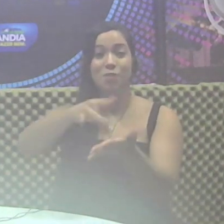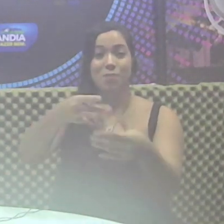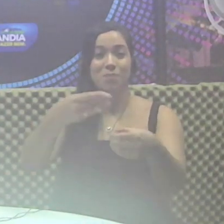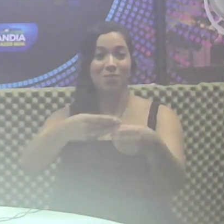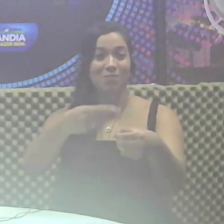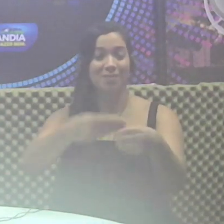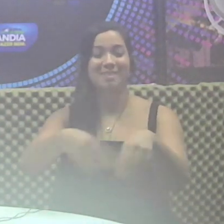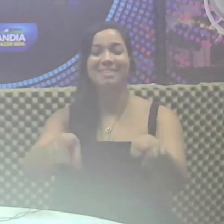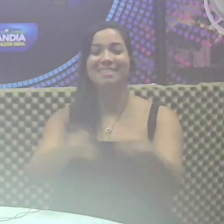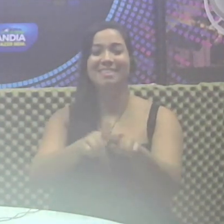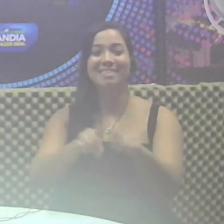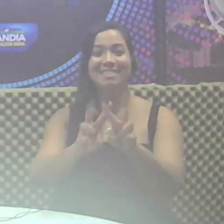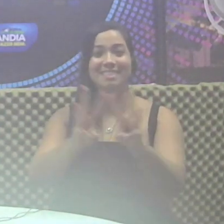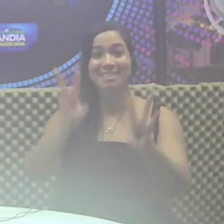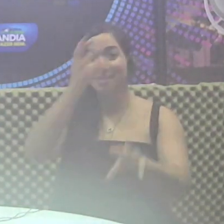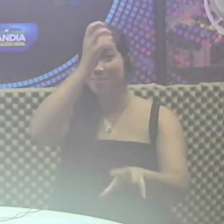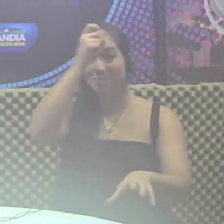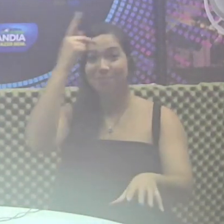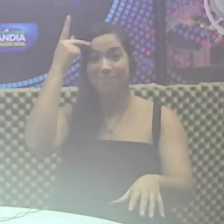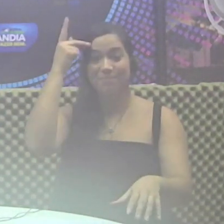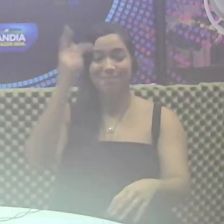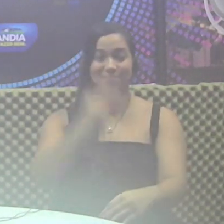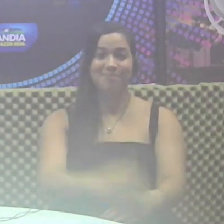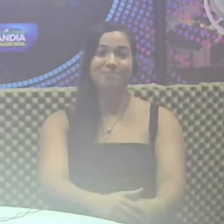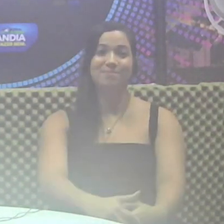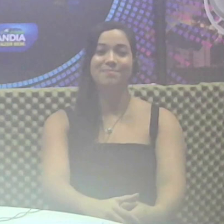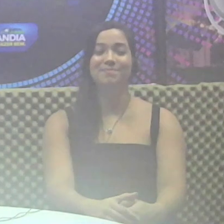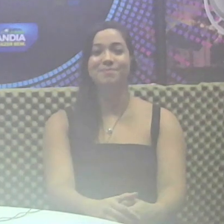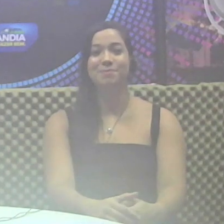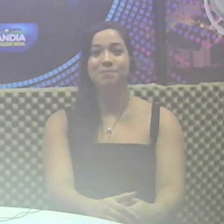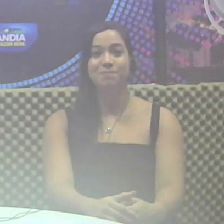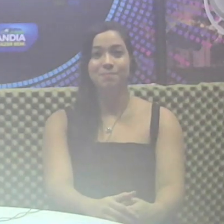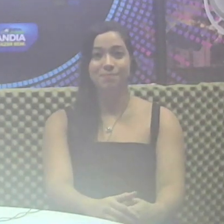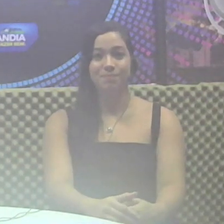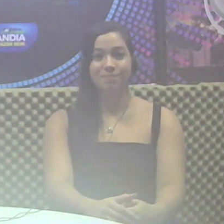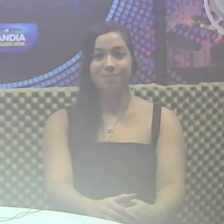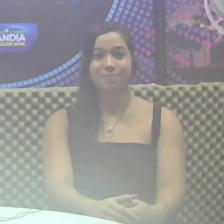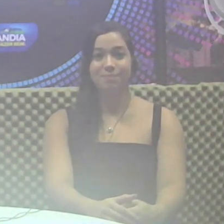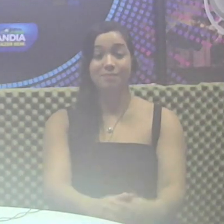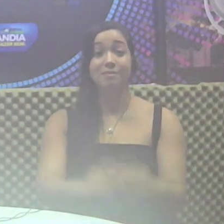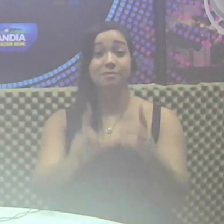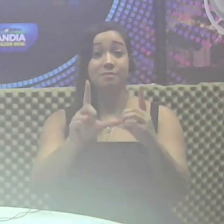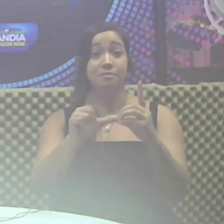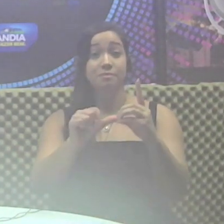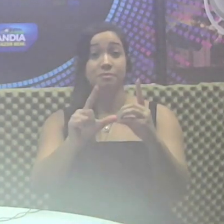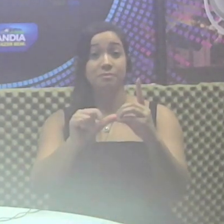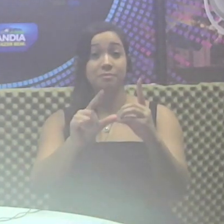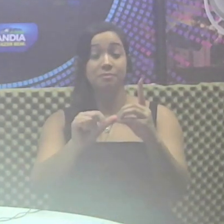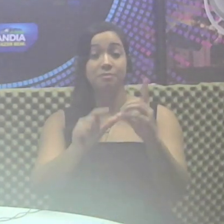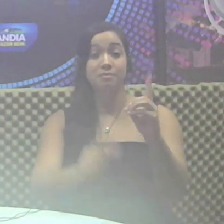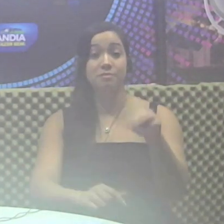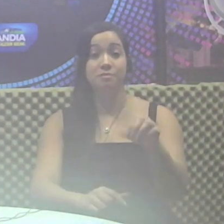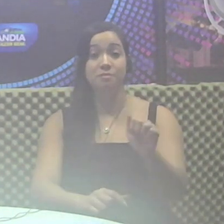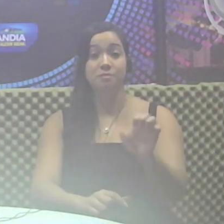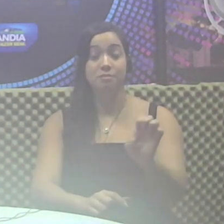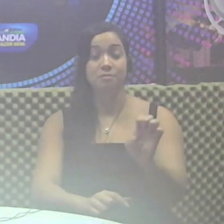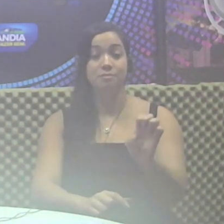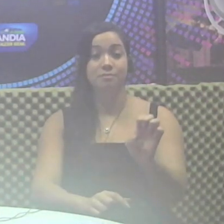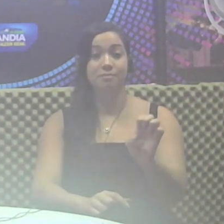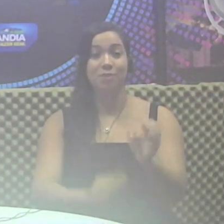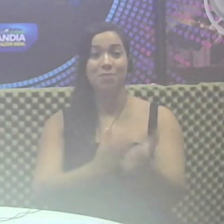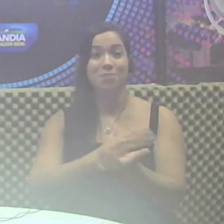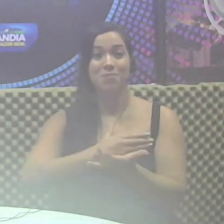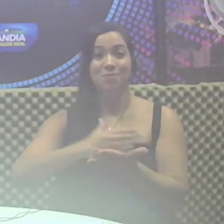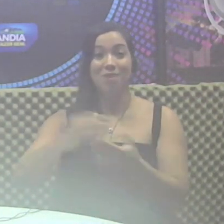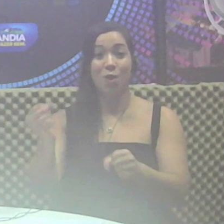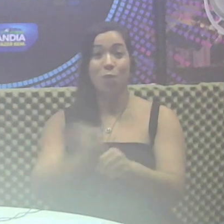e também no portal da Prefeitura. O Departamento Municipal de Água e Esgoto, DEMAI, iniciou as